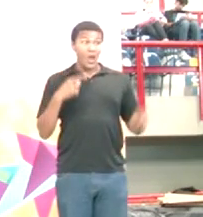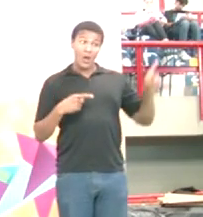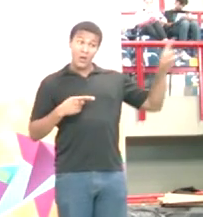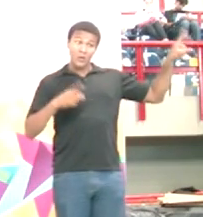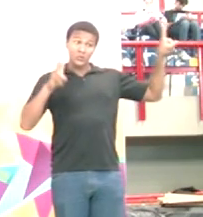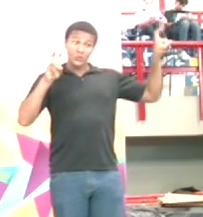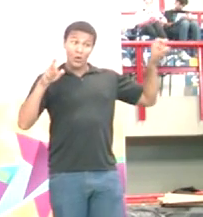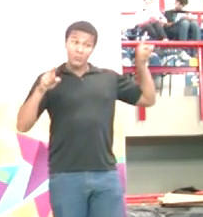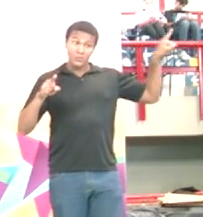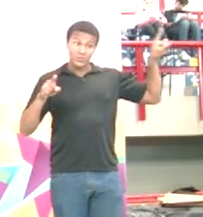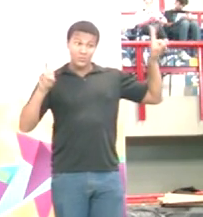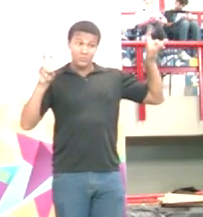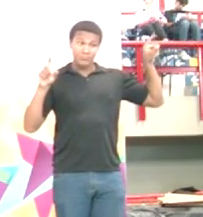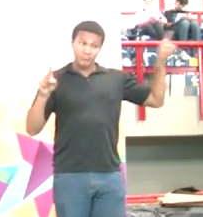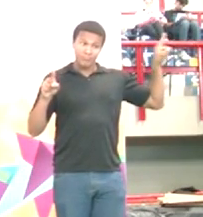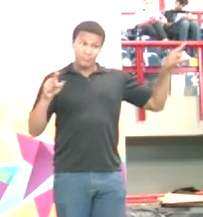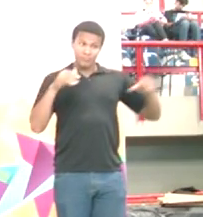tá?